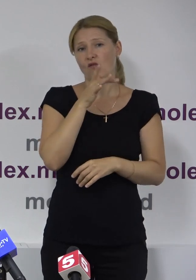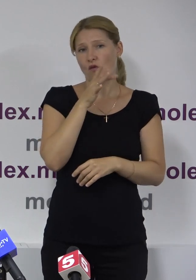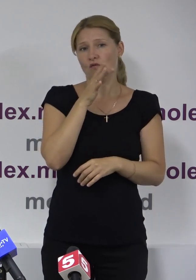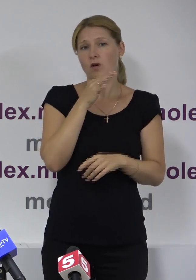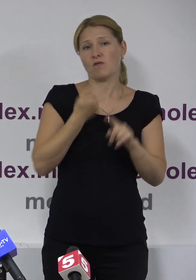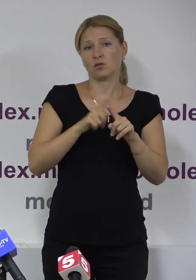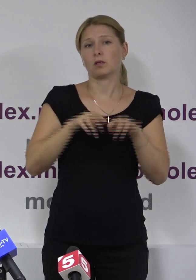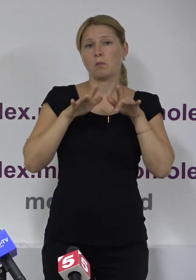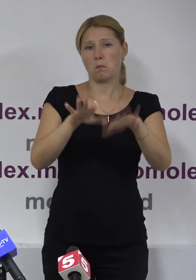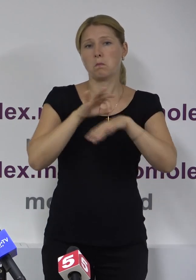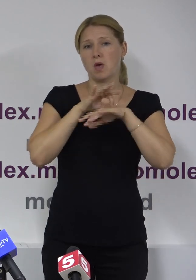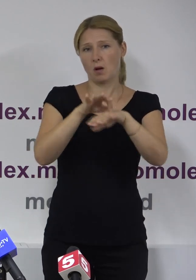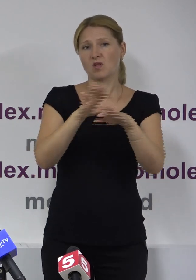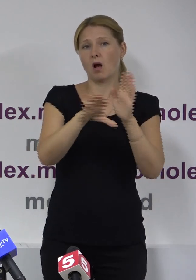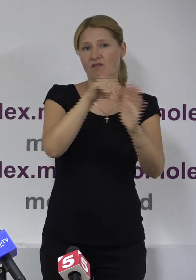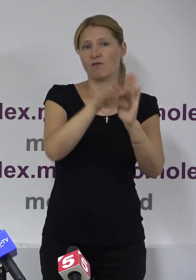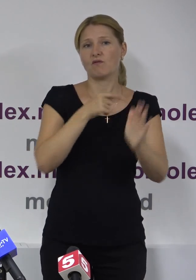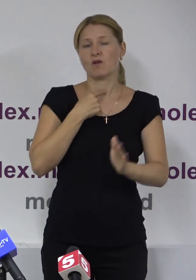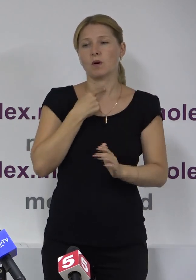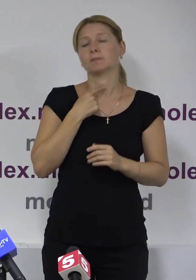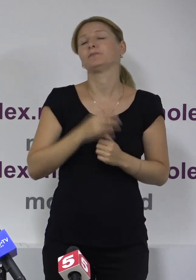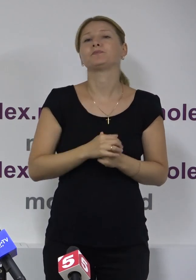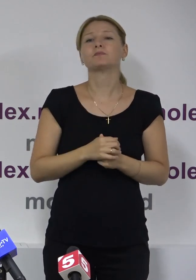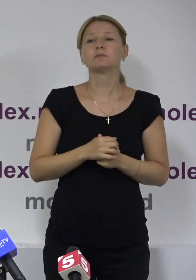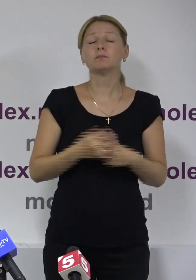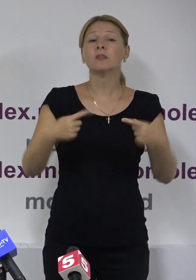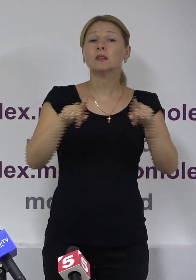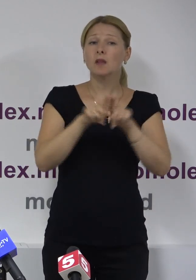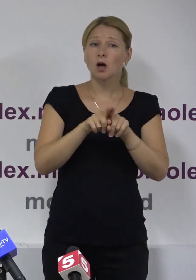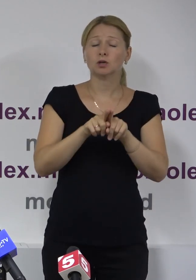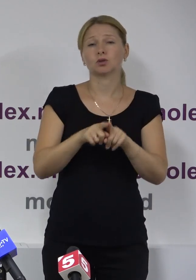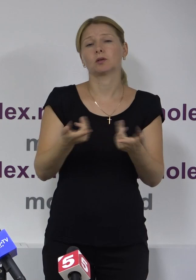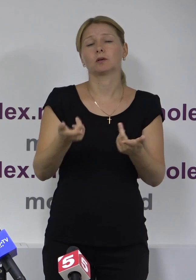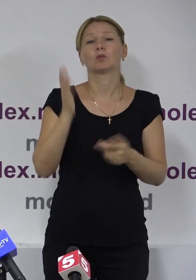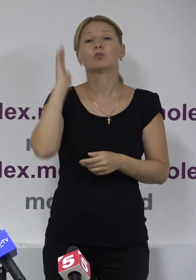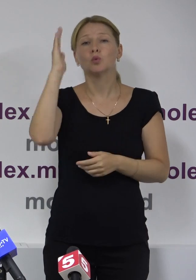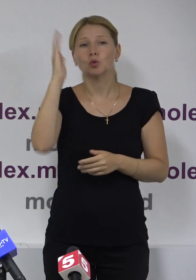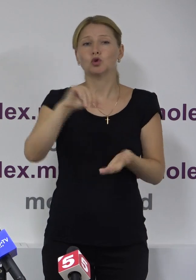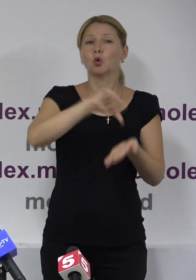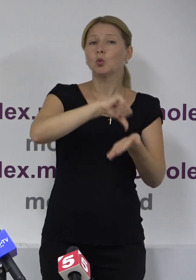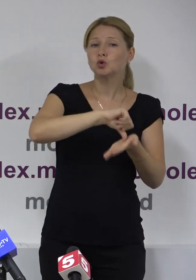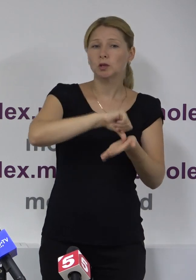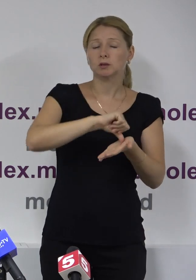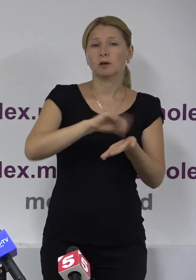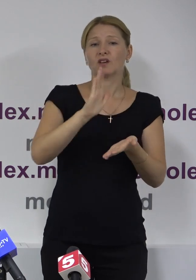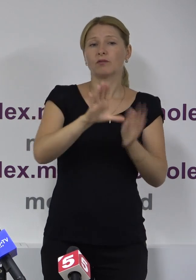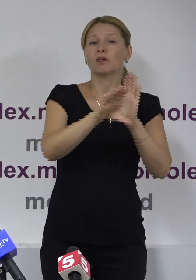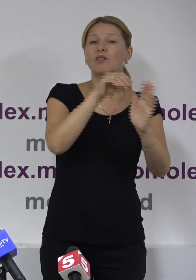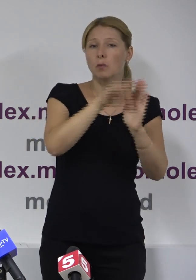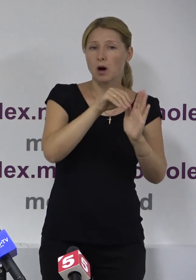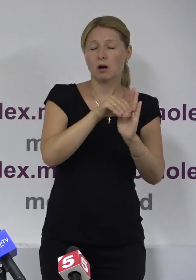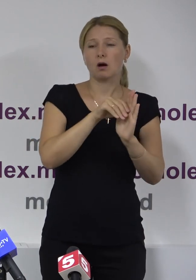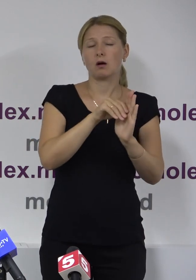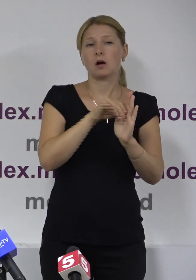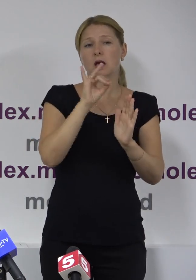în contextul acestei campanii. La fel și cu concurenții electorali sau potențialii concurenți la această etapă, țin să